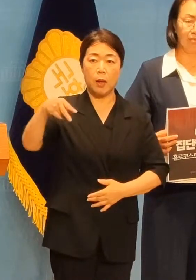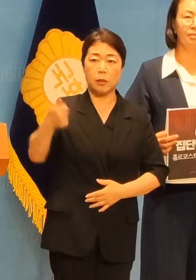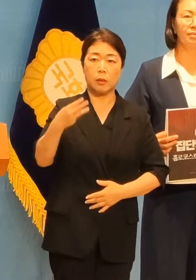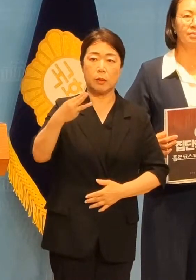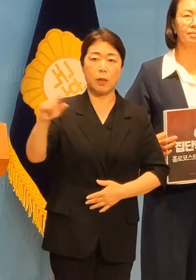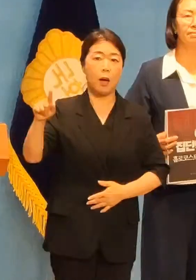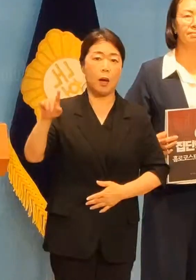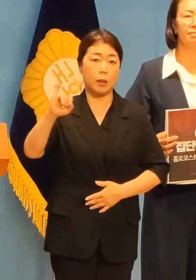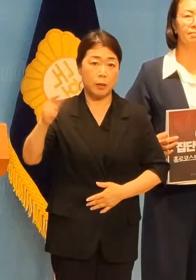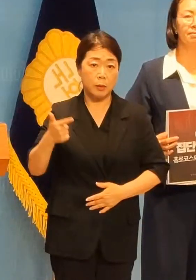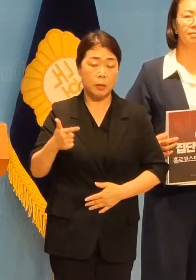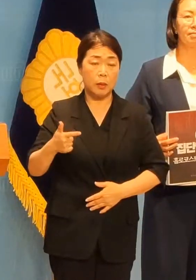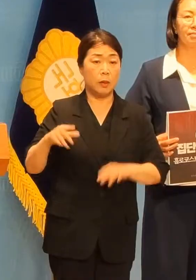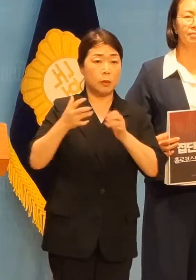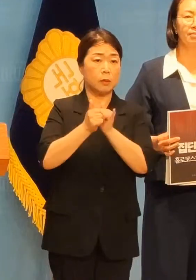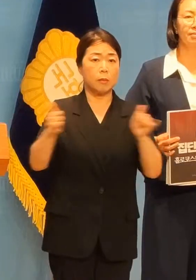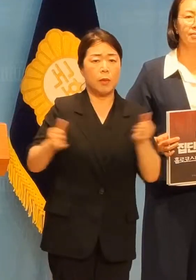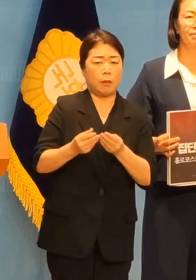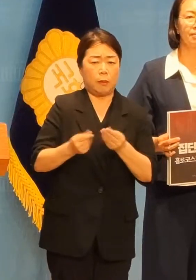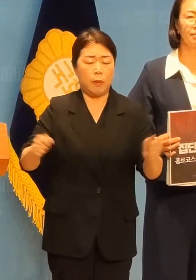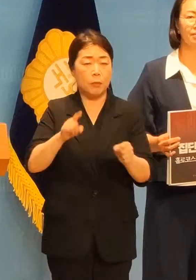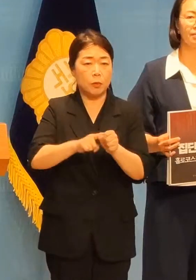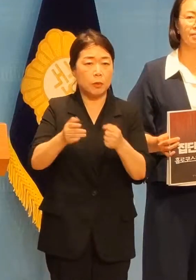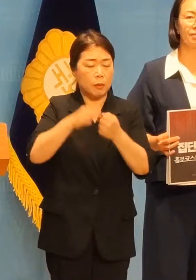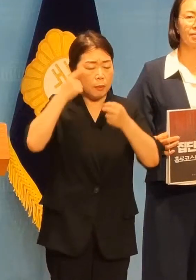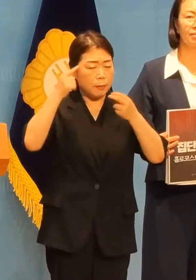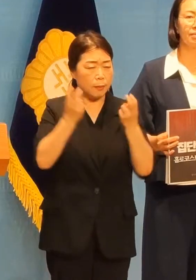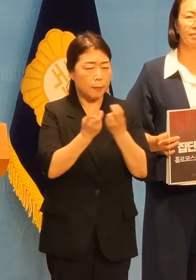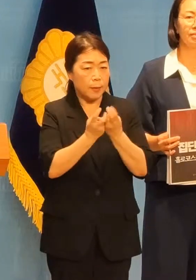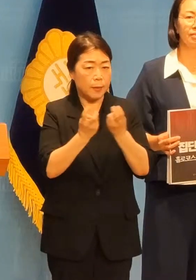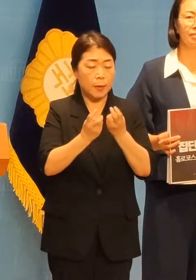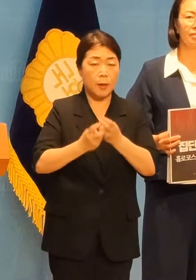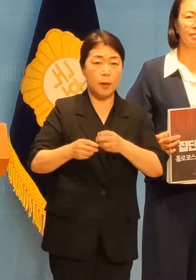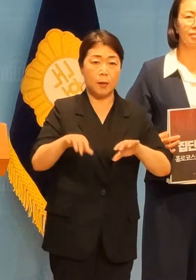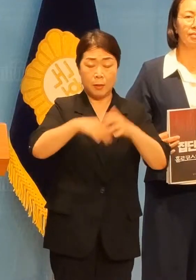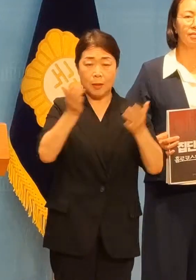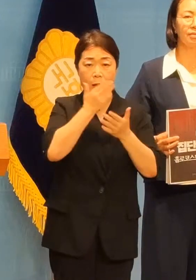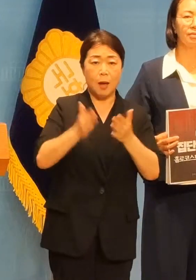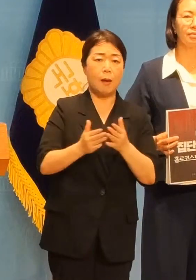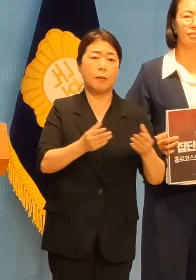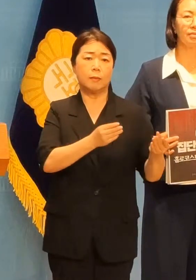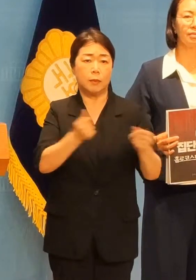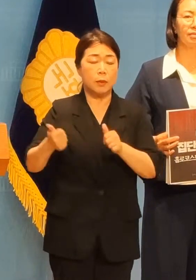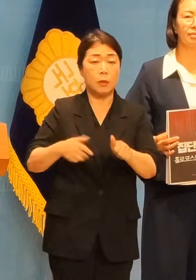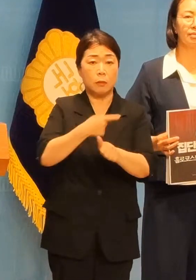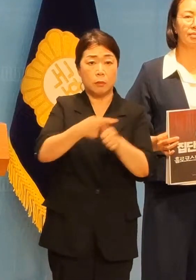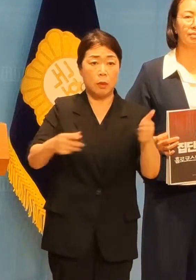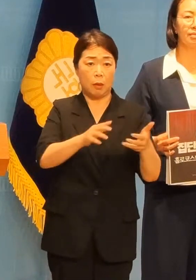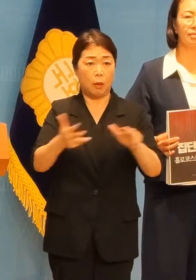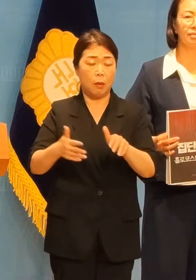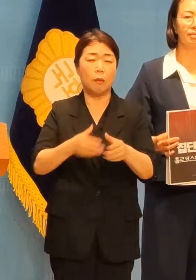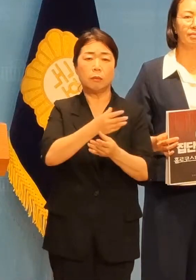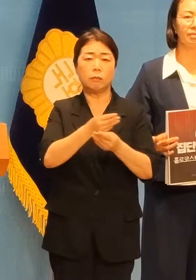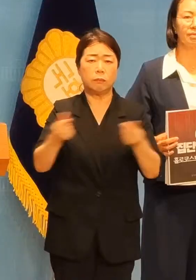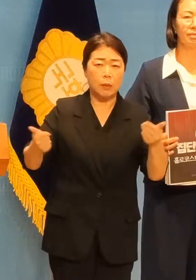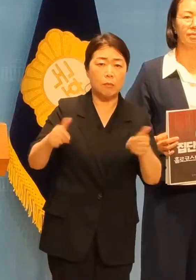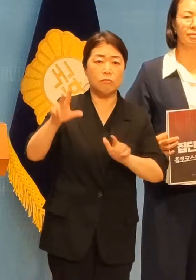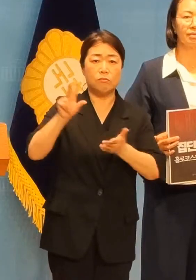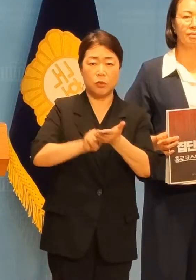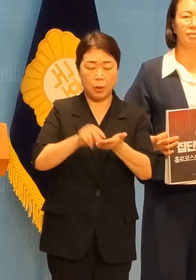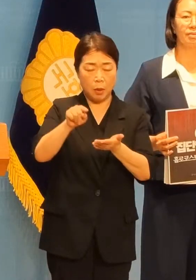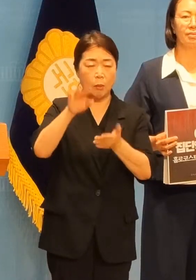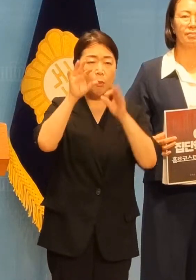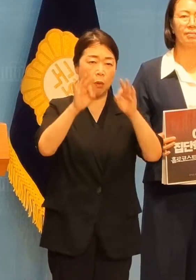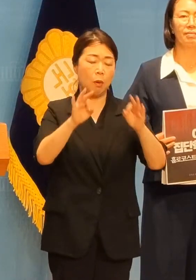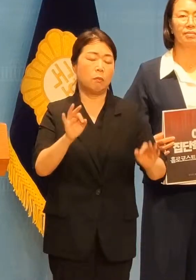위해 수단과 방법을 가리지 않고 집단 학살을 자행하고 있는 현실이 너무 무섭고